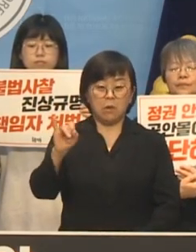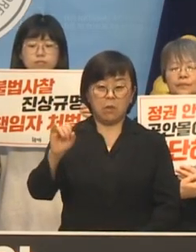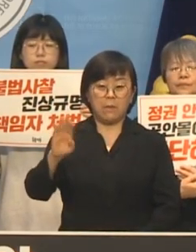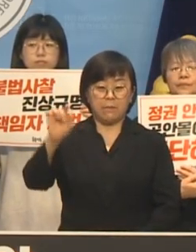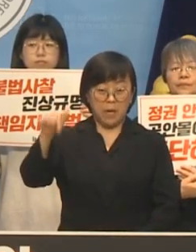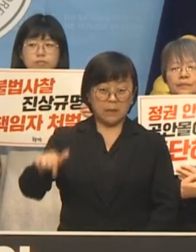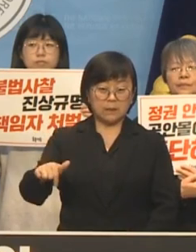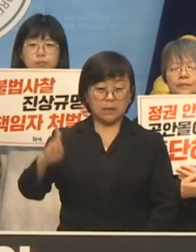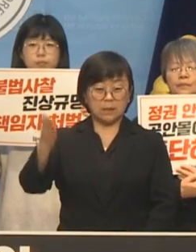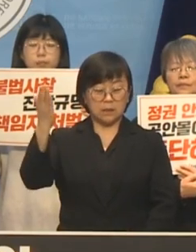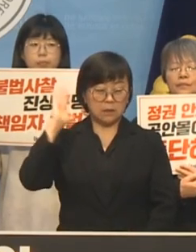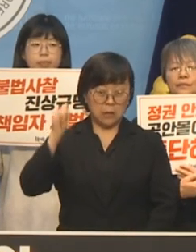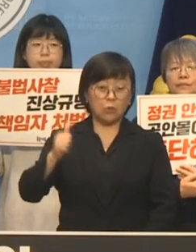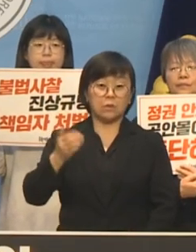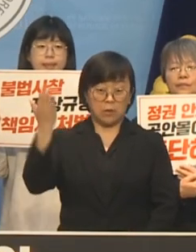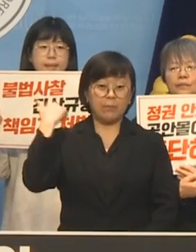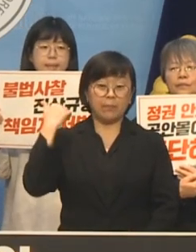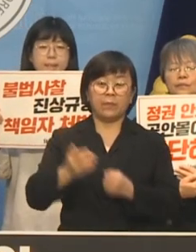때